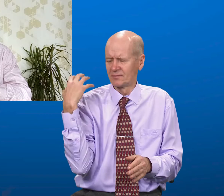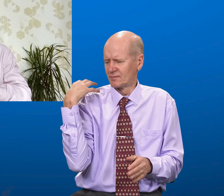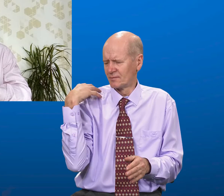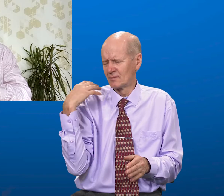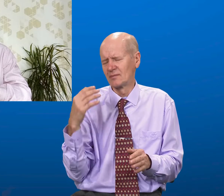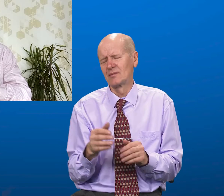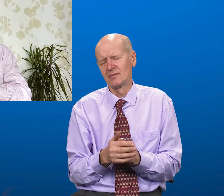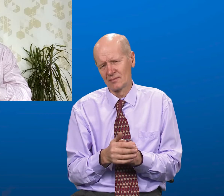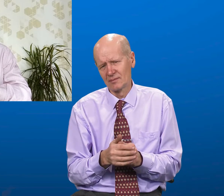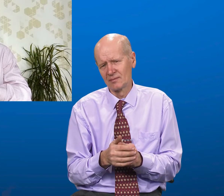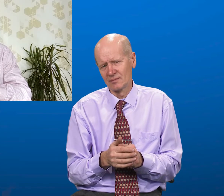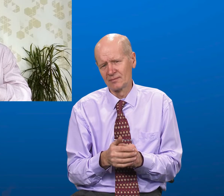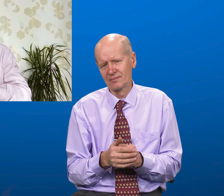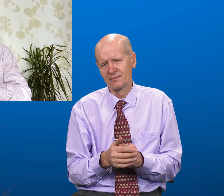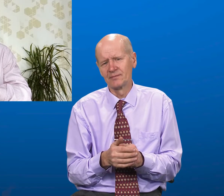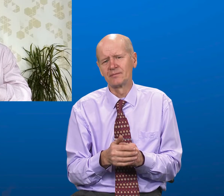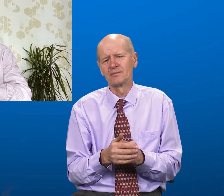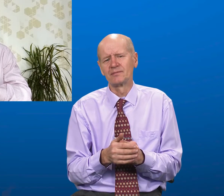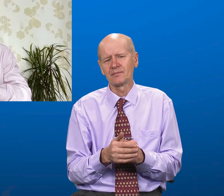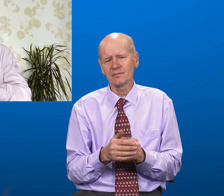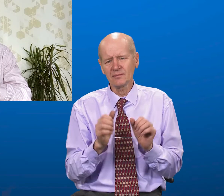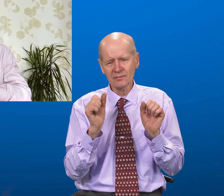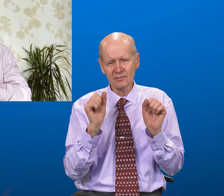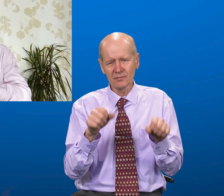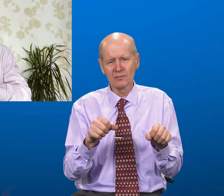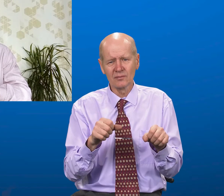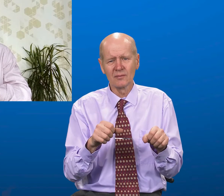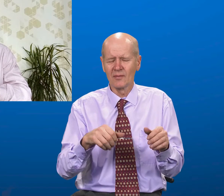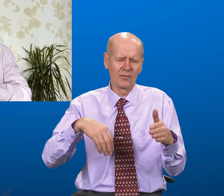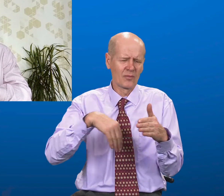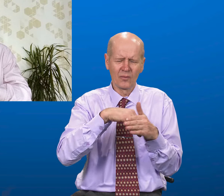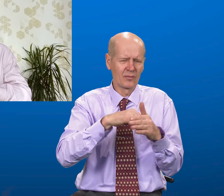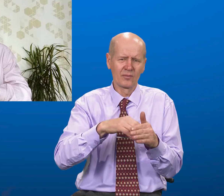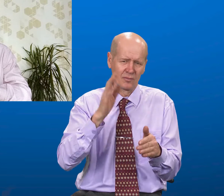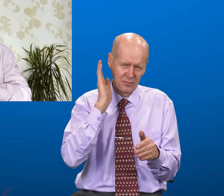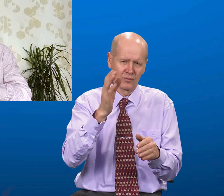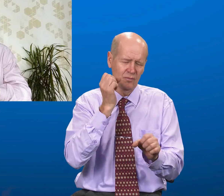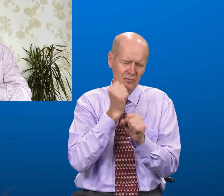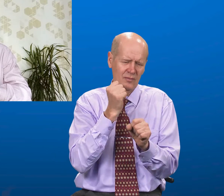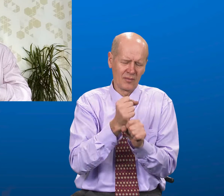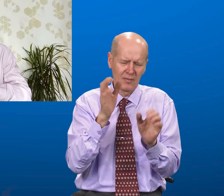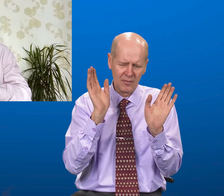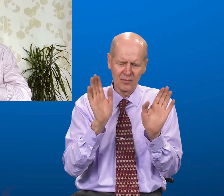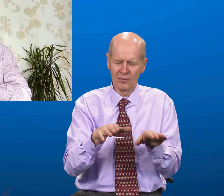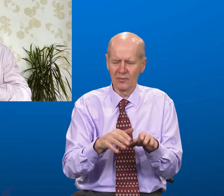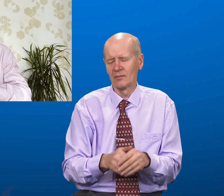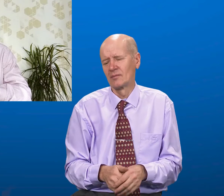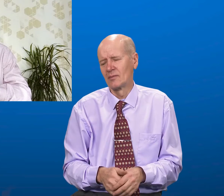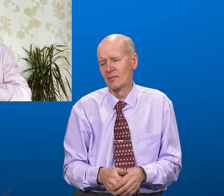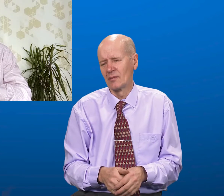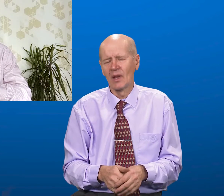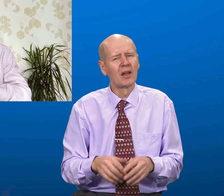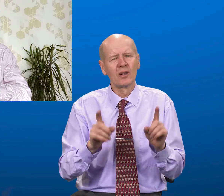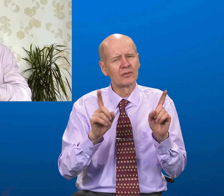работу. Начальник дал согласие и предложил другое место работы, но с таким же низким заработком.